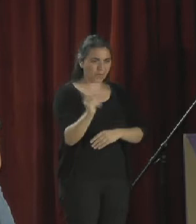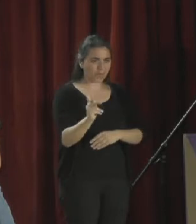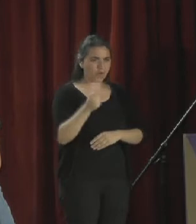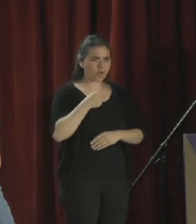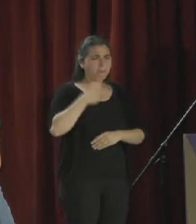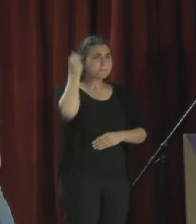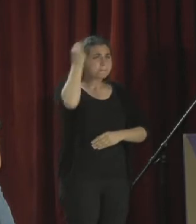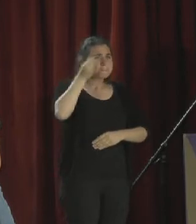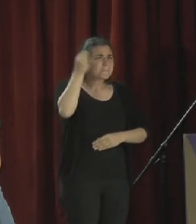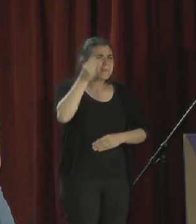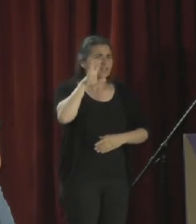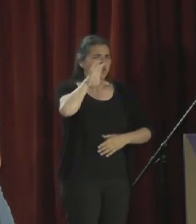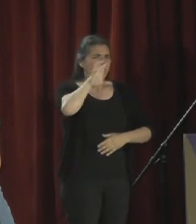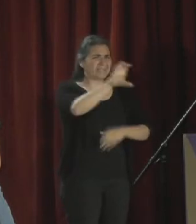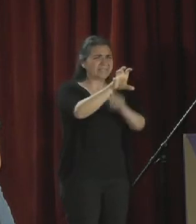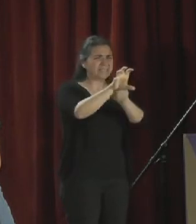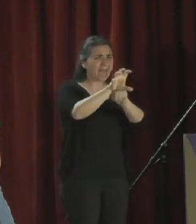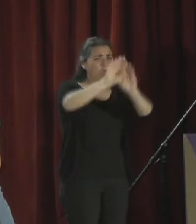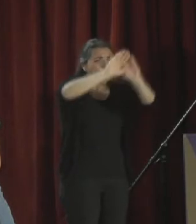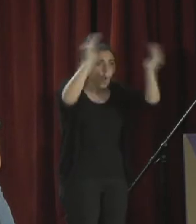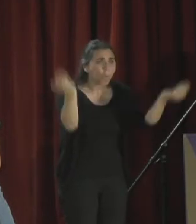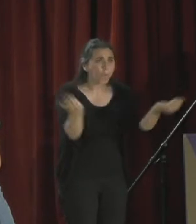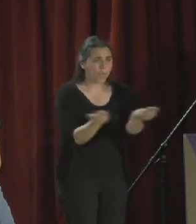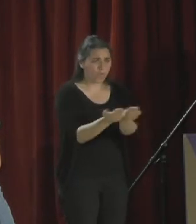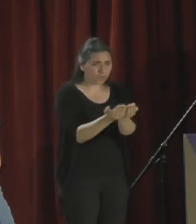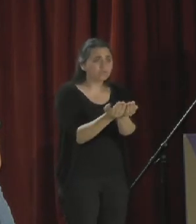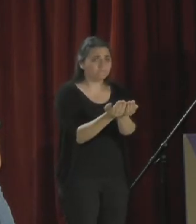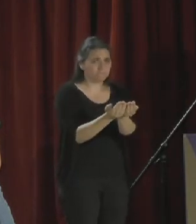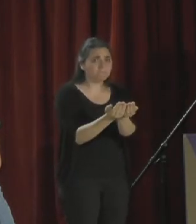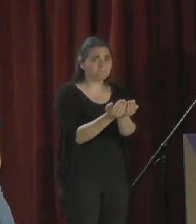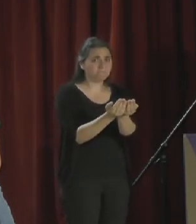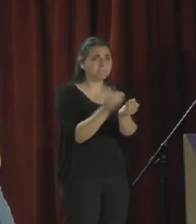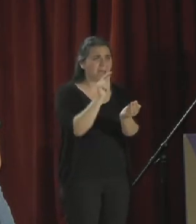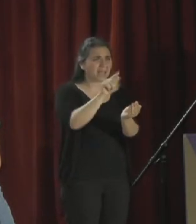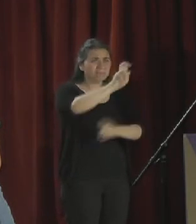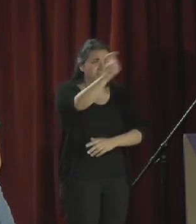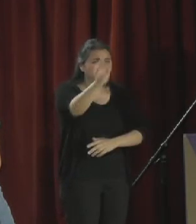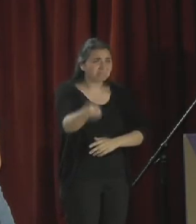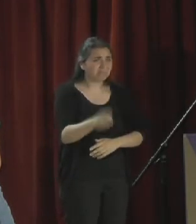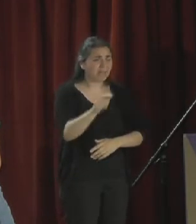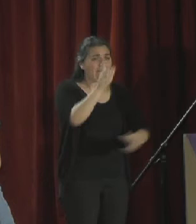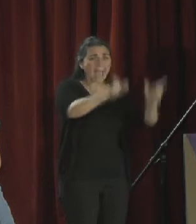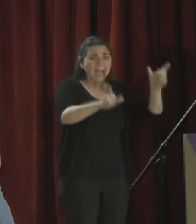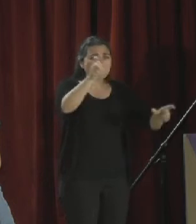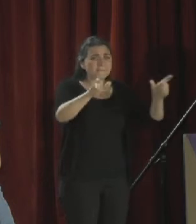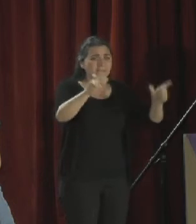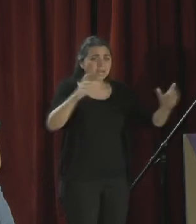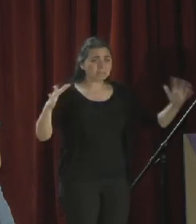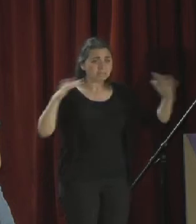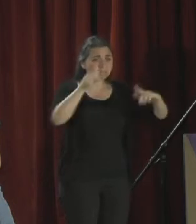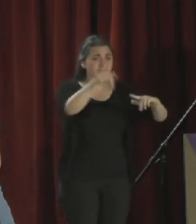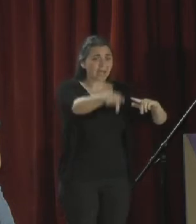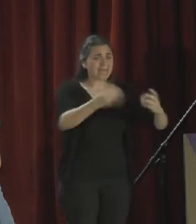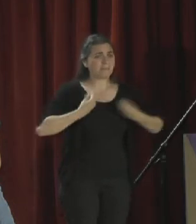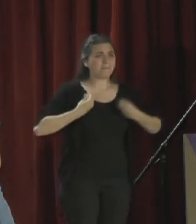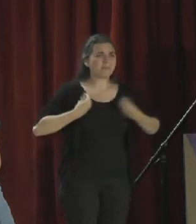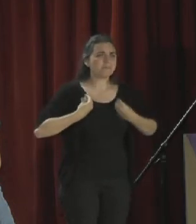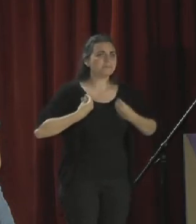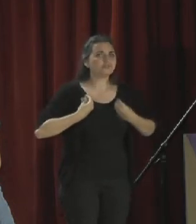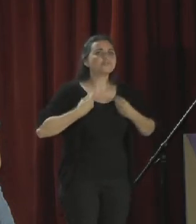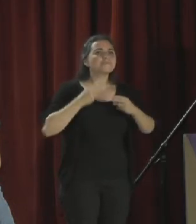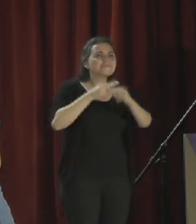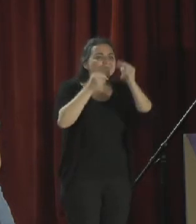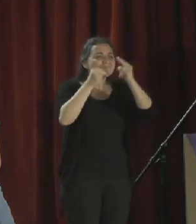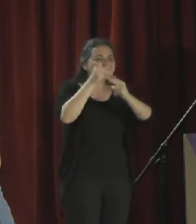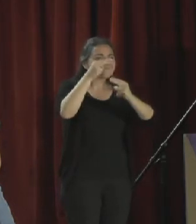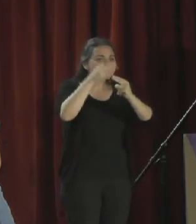nun estado plurinacional, nun mundo, en última instancia, no que as persoas estamos a construir en positivo constantemente, bancos